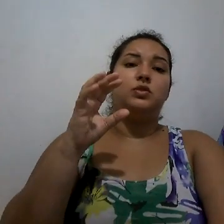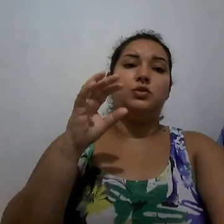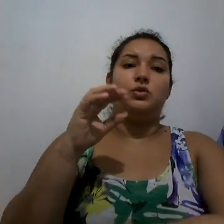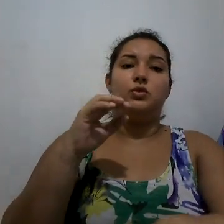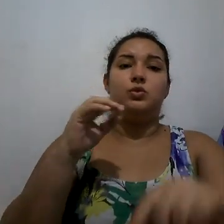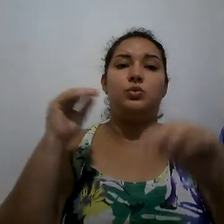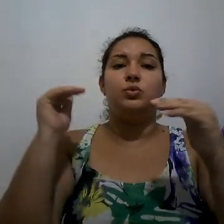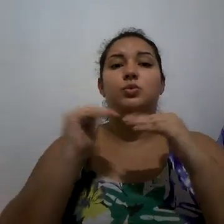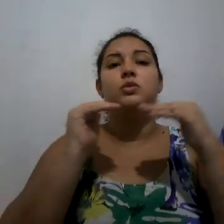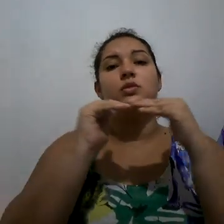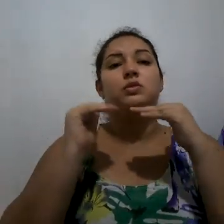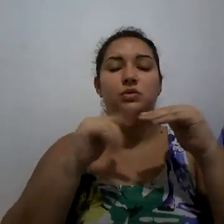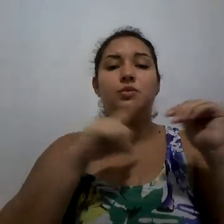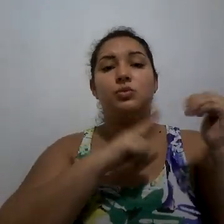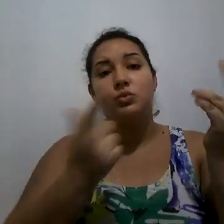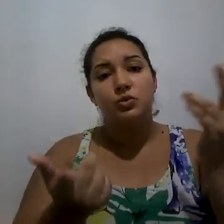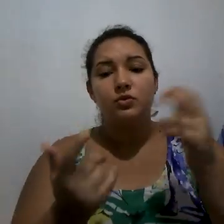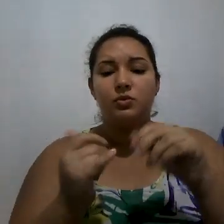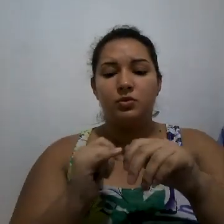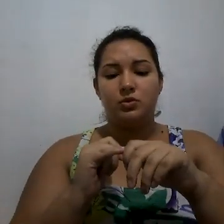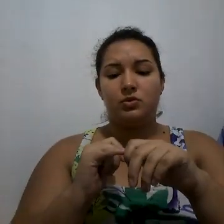Lembrando que aqui, o instrumento ele pode